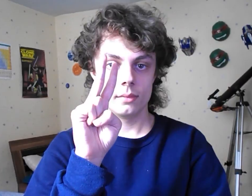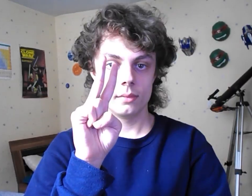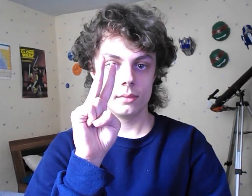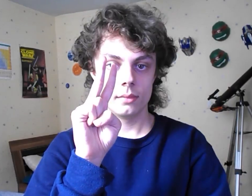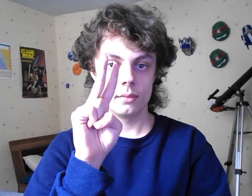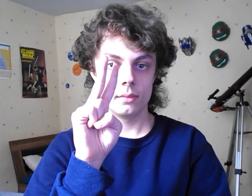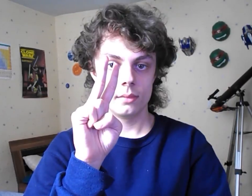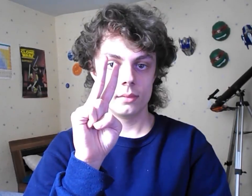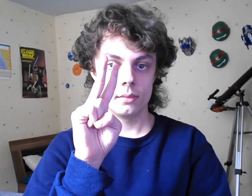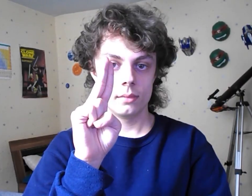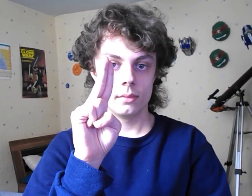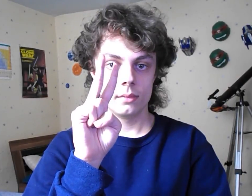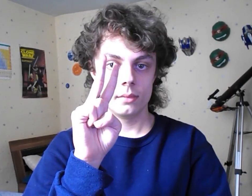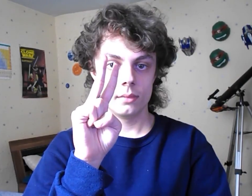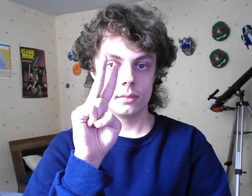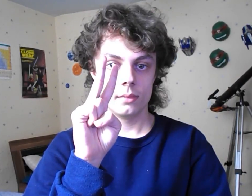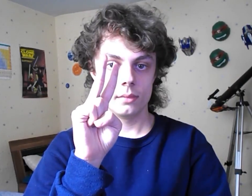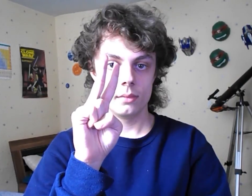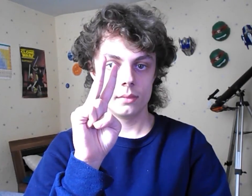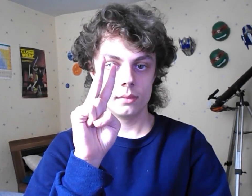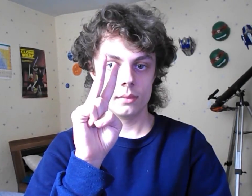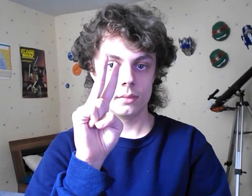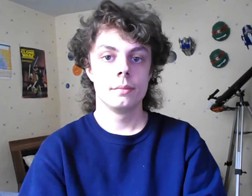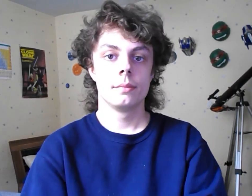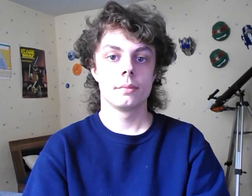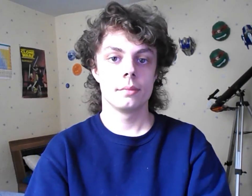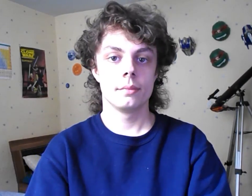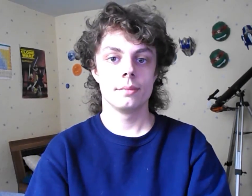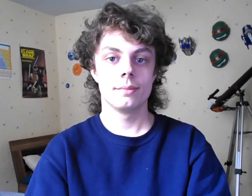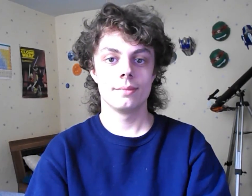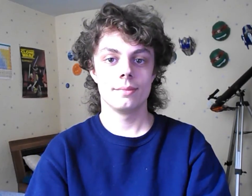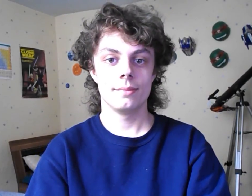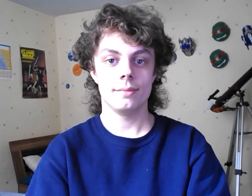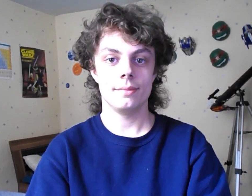Und daher möchte ich mich auch nochmal für seine Mühe bedanken und für seinen Aufwand.